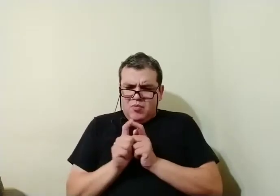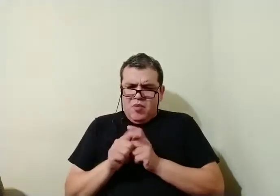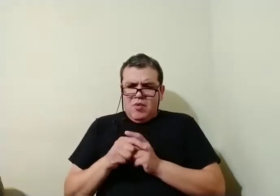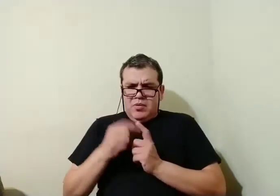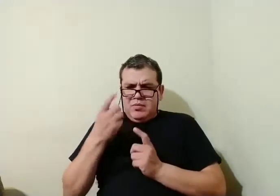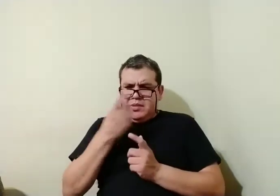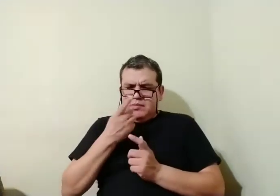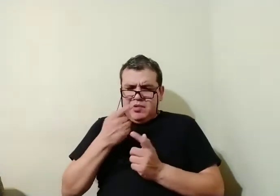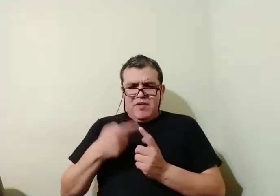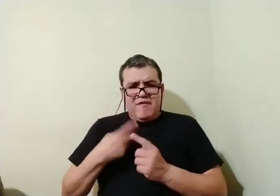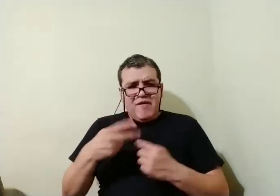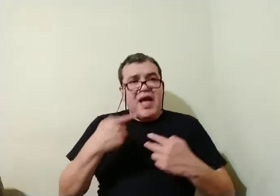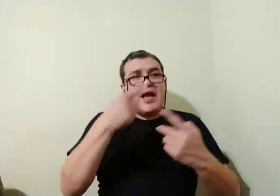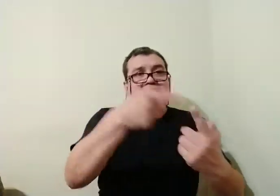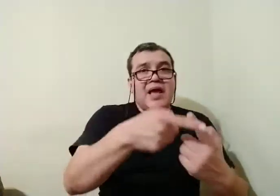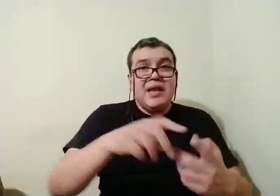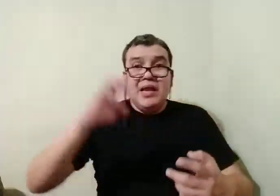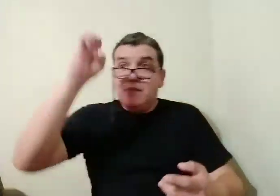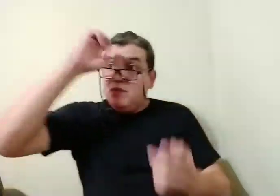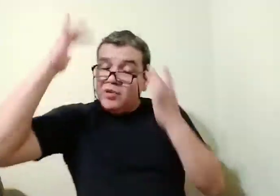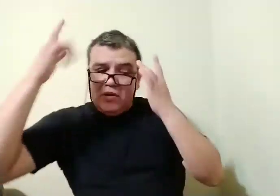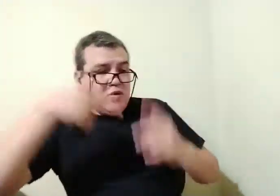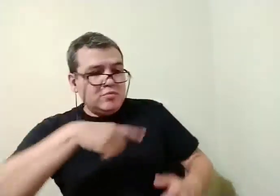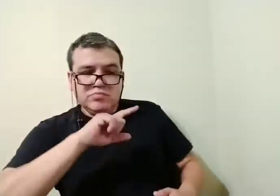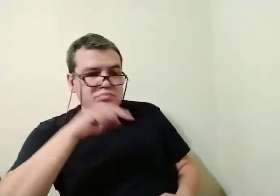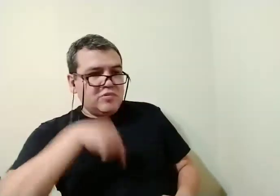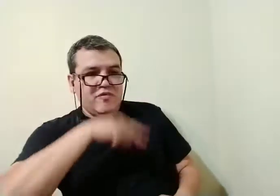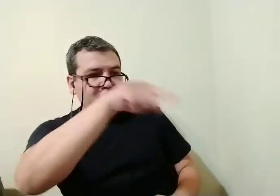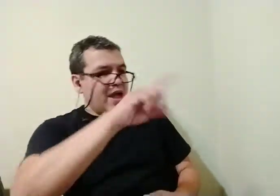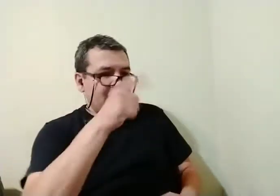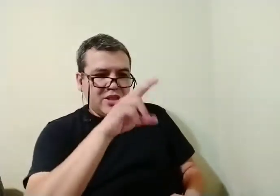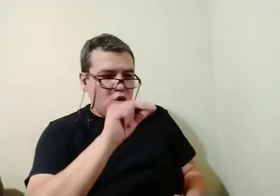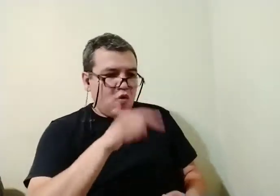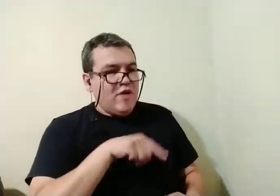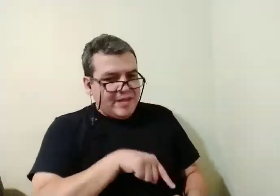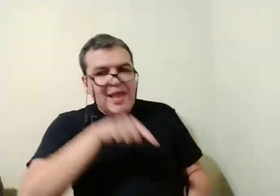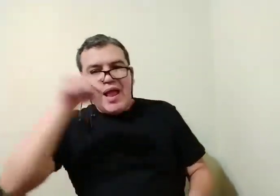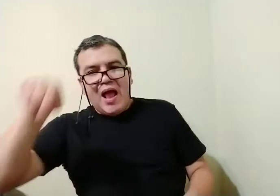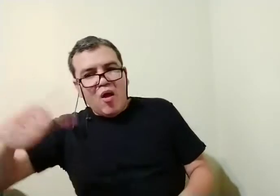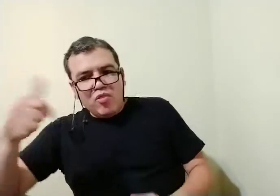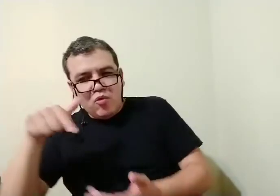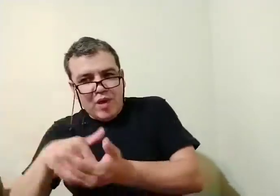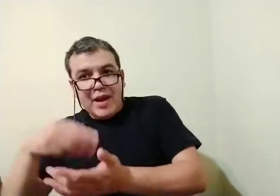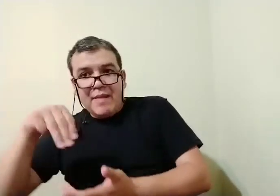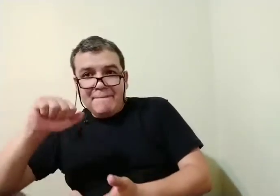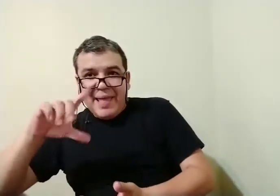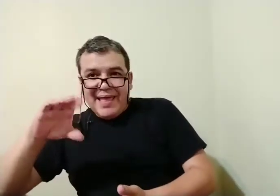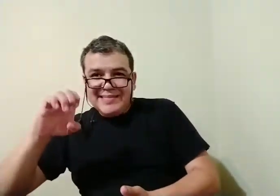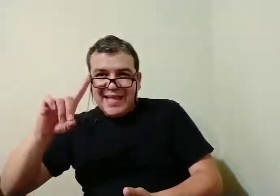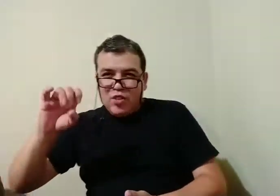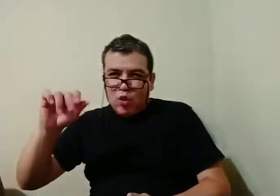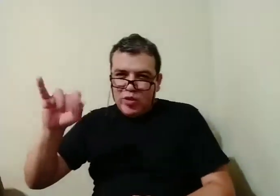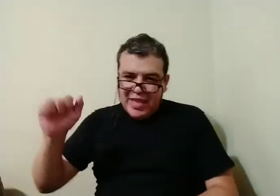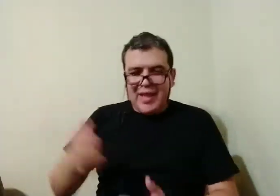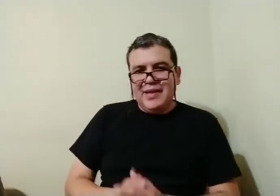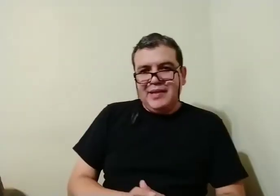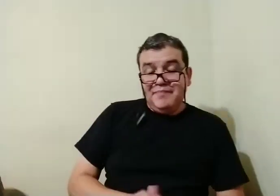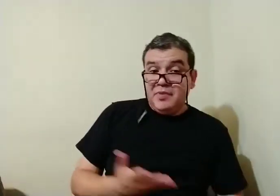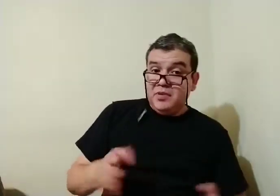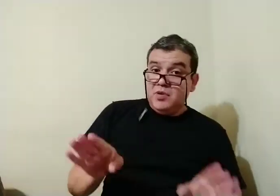La obra del Espíritu Santo en el primer siglo fue realmente asombrosa.